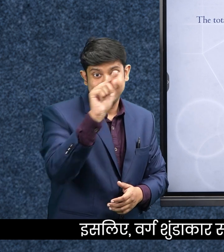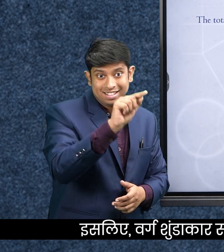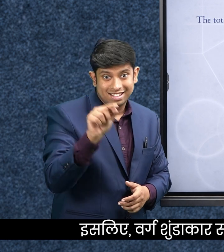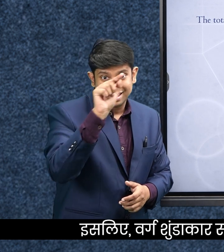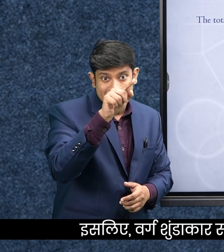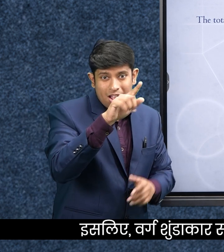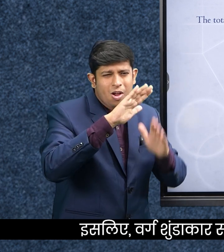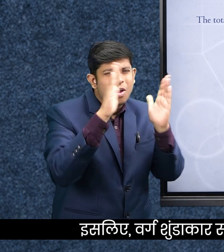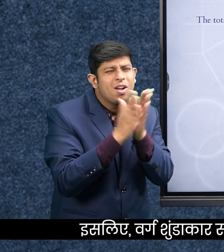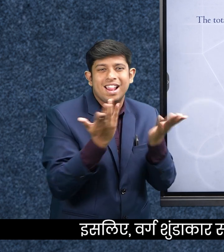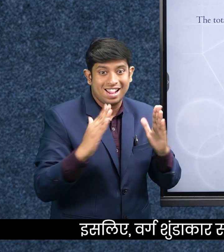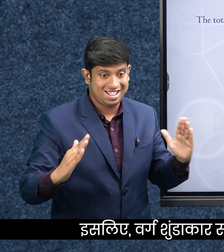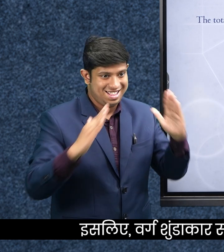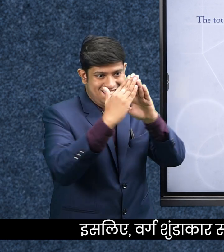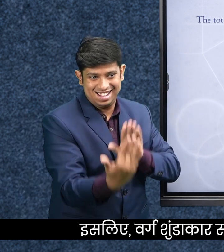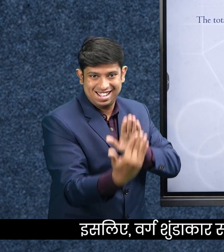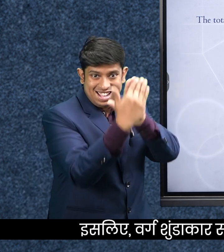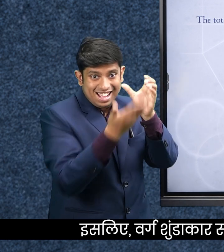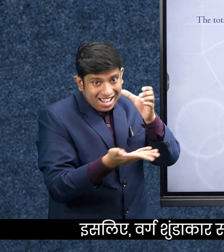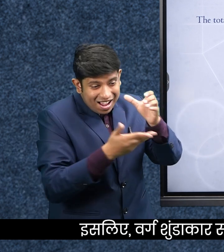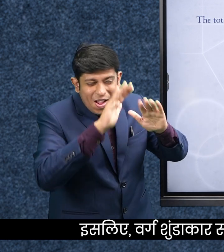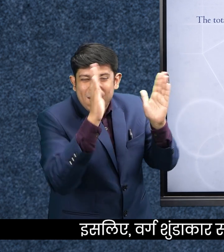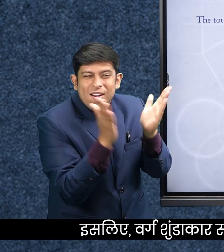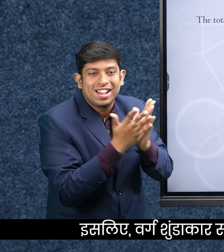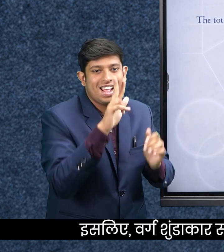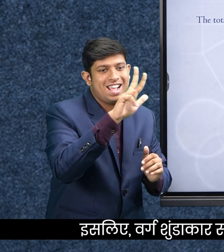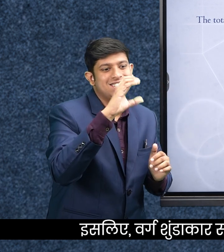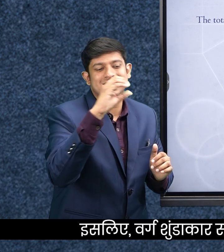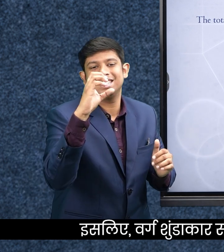इसलिए वर्ग शुंडाकार स्तंभ का कुल पृष्ठीय क्षेत्रफल इज इक्वल